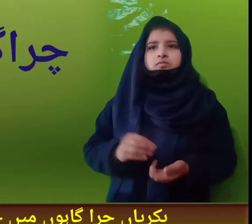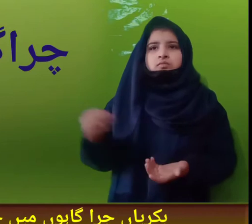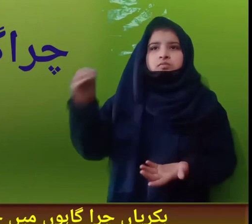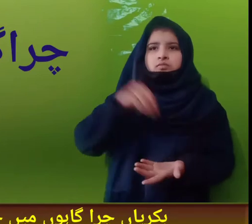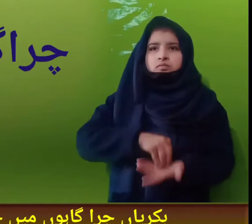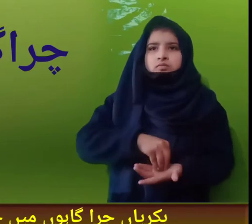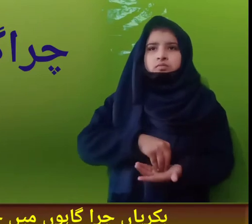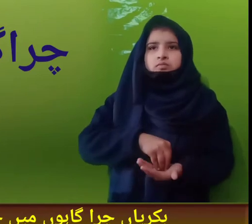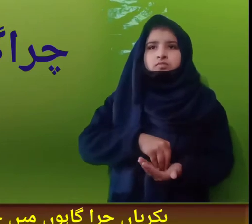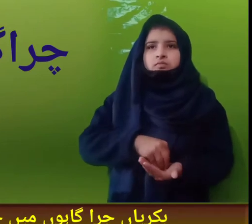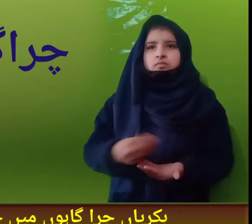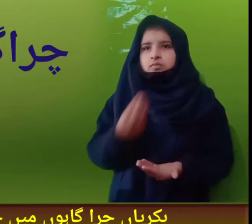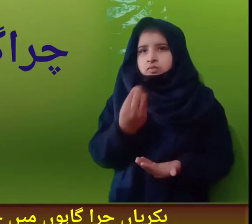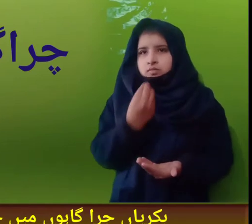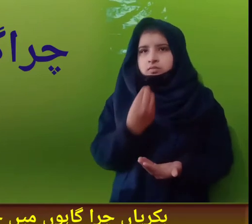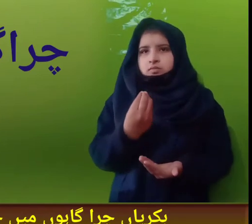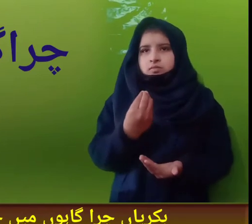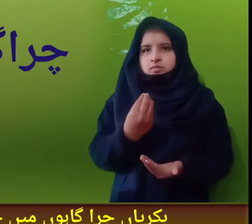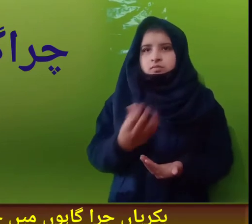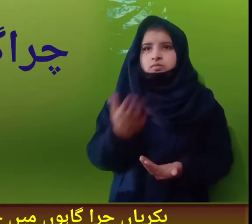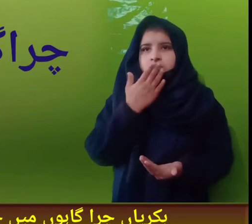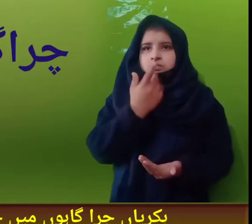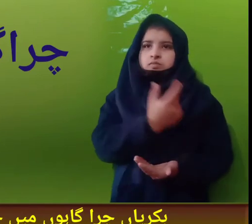में चरती हैं।